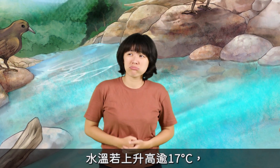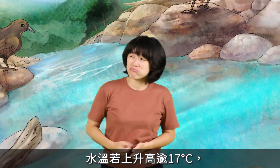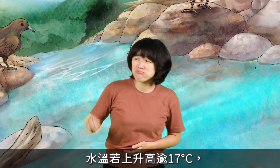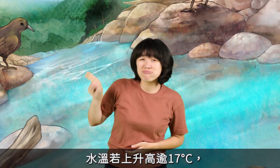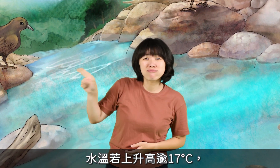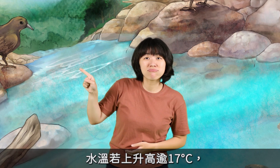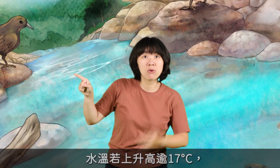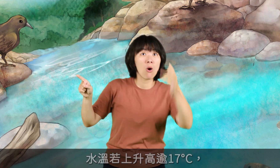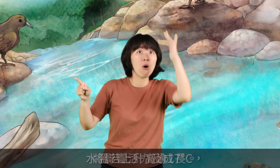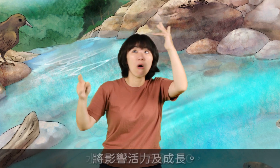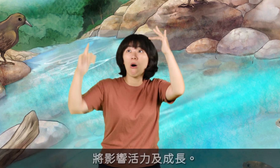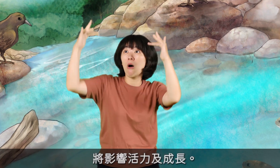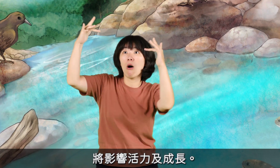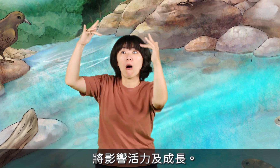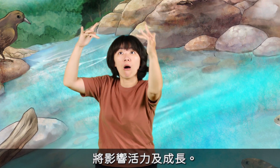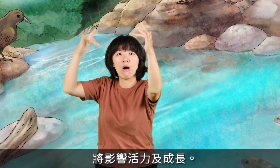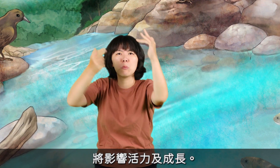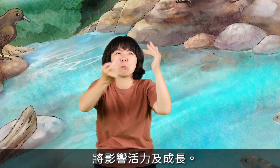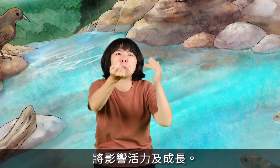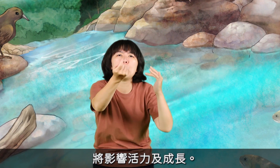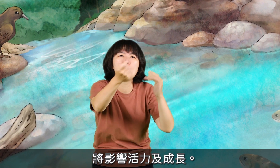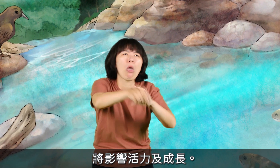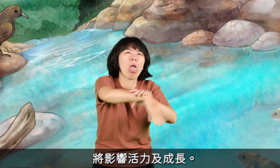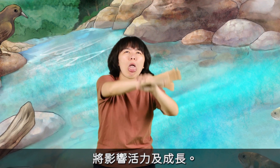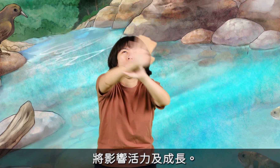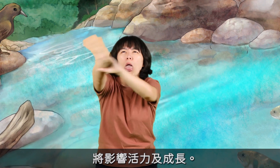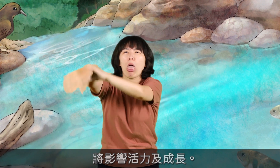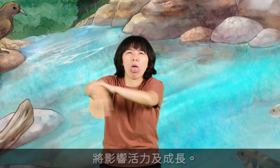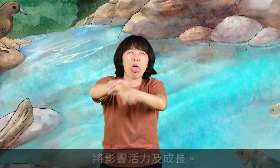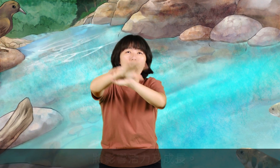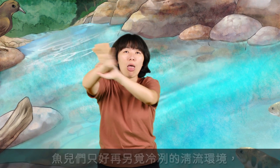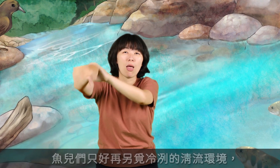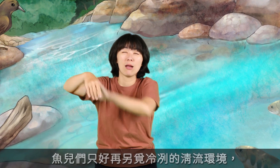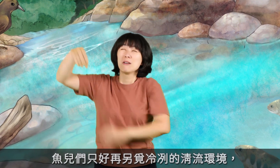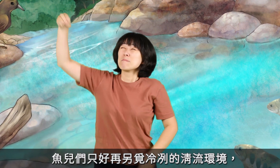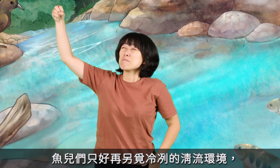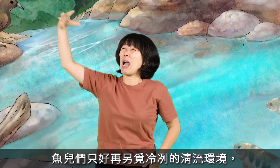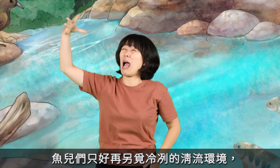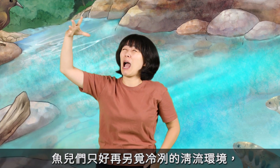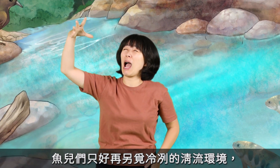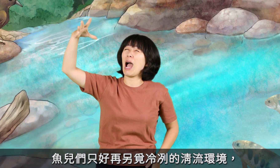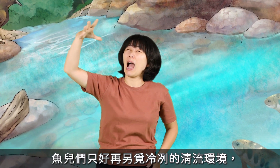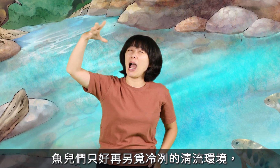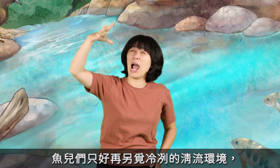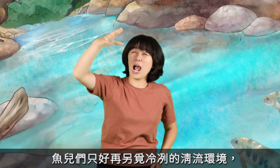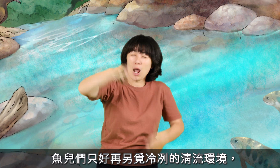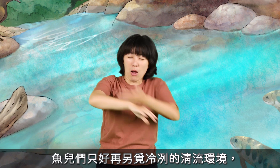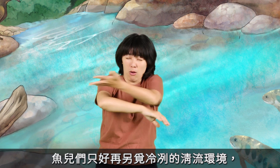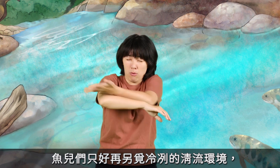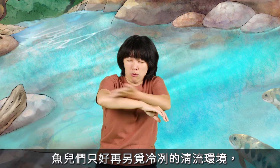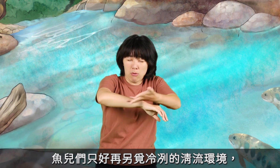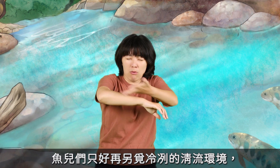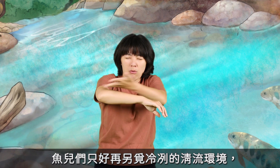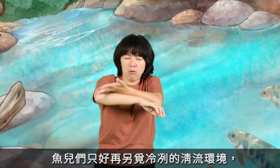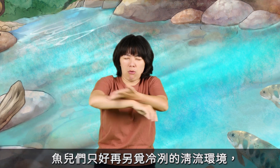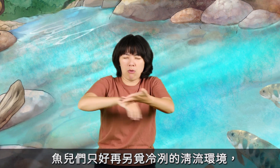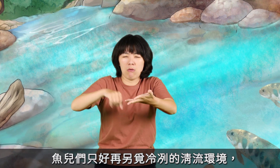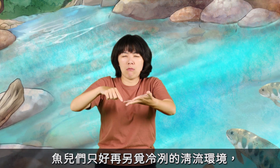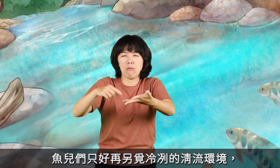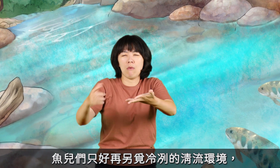17°C，将影响活力及成长。鱼儿们只好在历逆冷冽的清流环